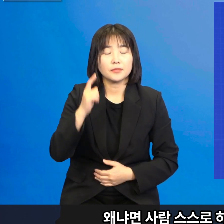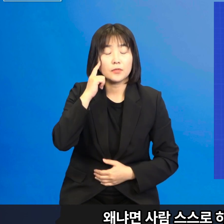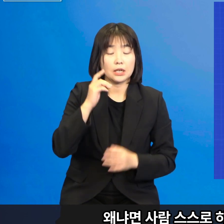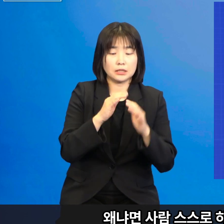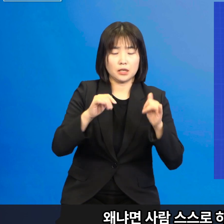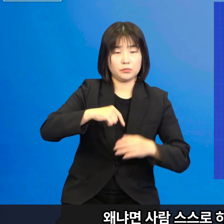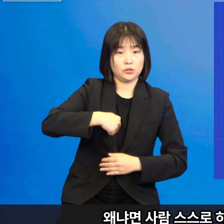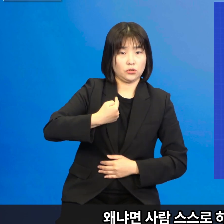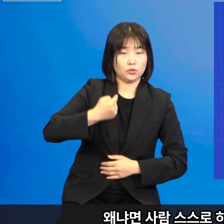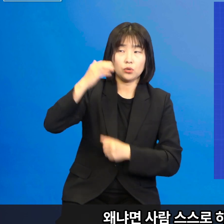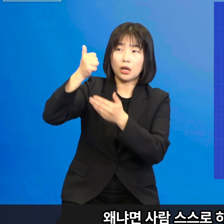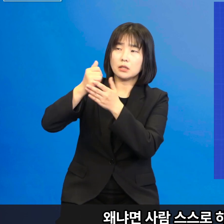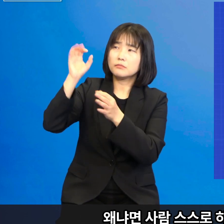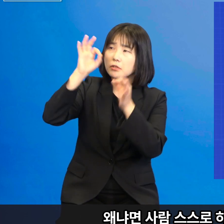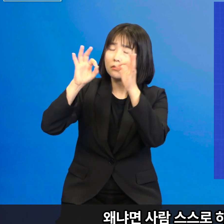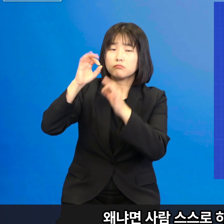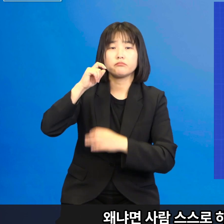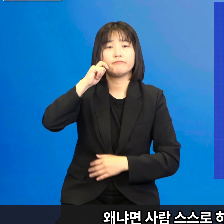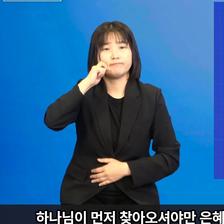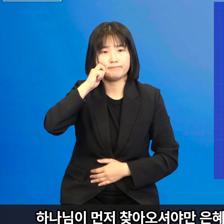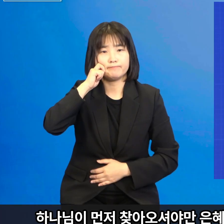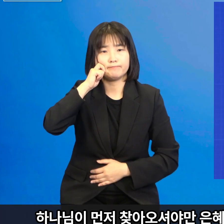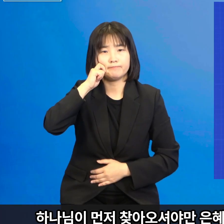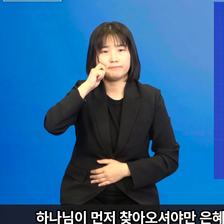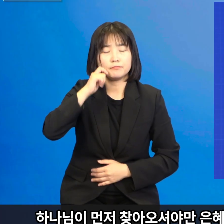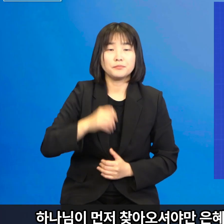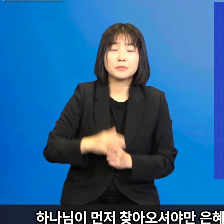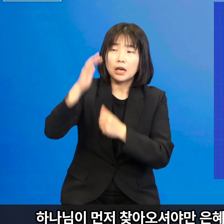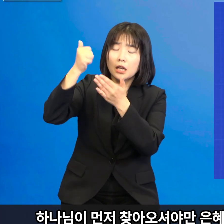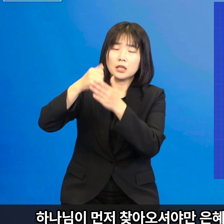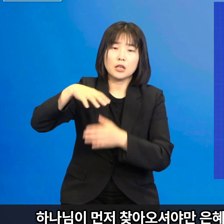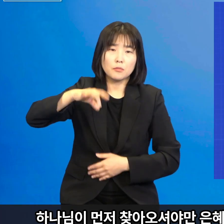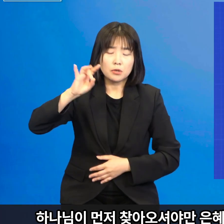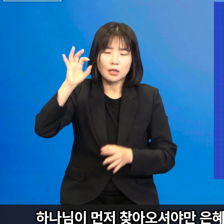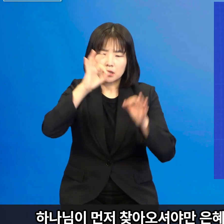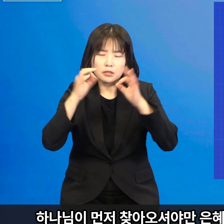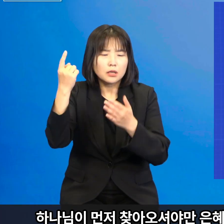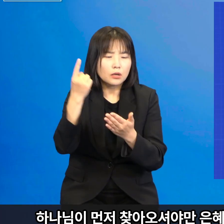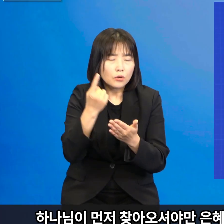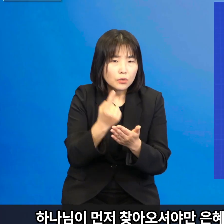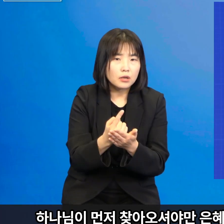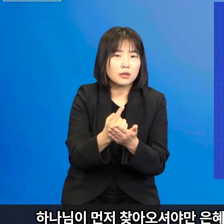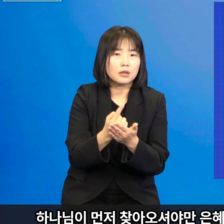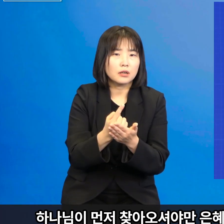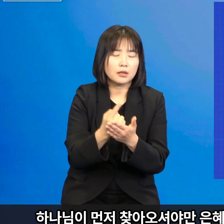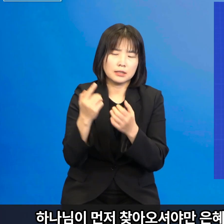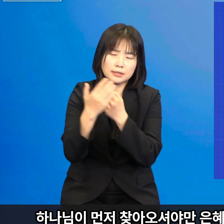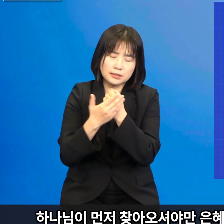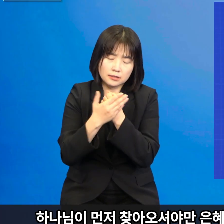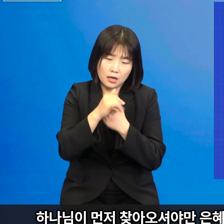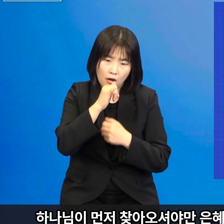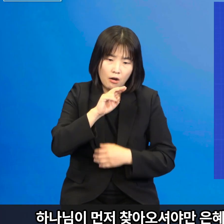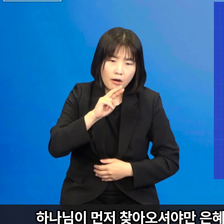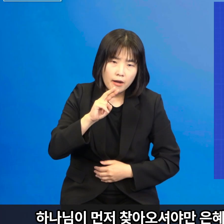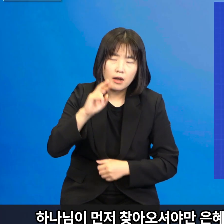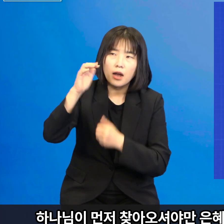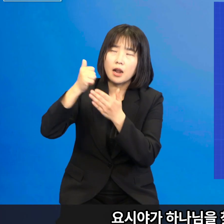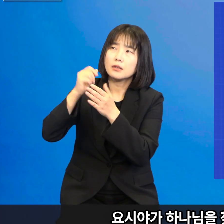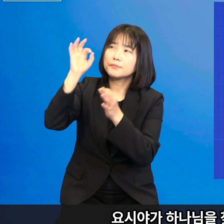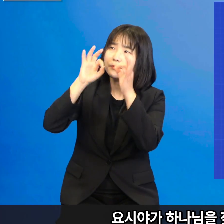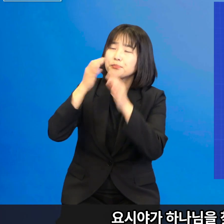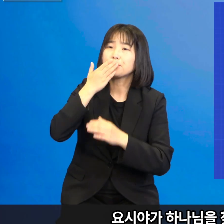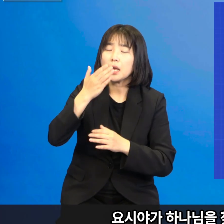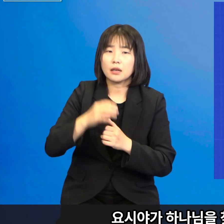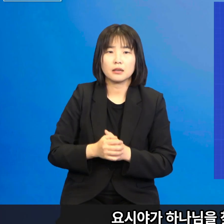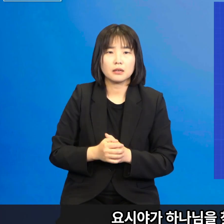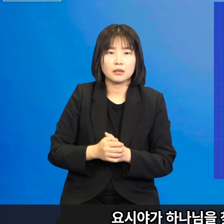스스로 하나님을 찾지 못합니다. 하나님이 먼저 찾아오셔야만, 은혜를 주셔야만 하나님을 찾게 되는데,